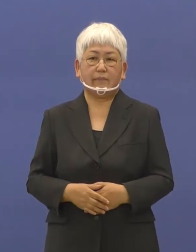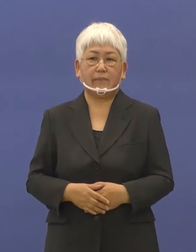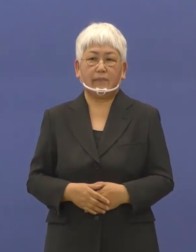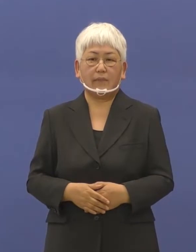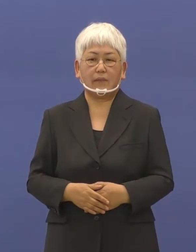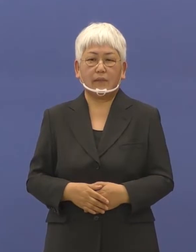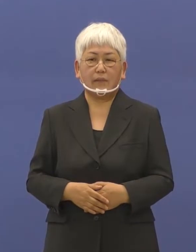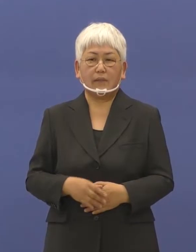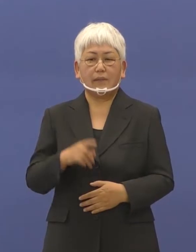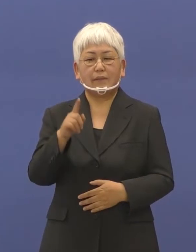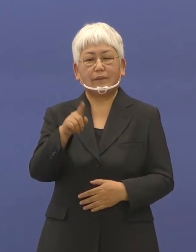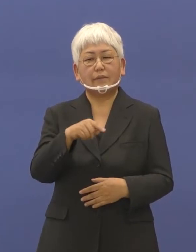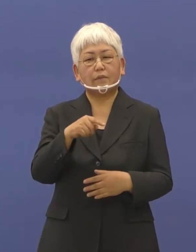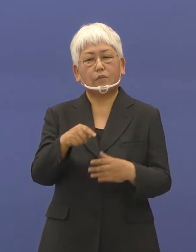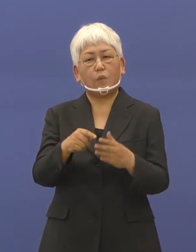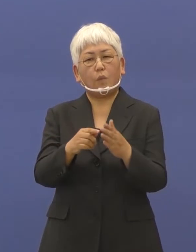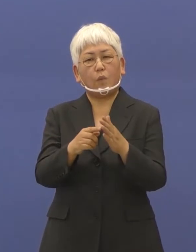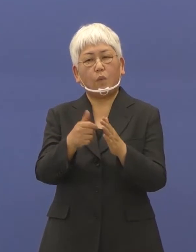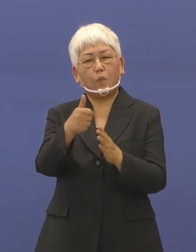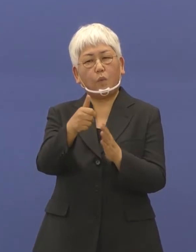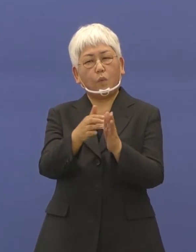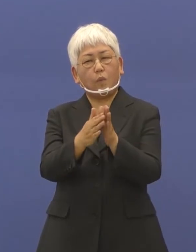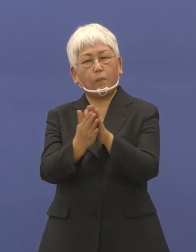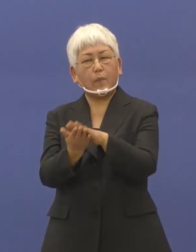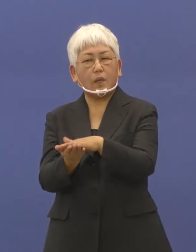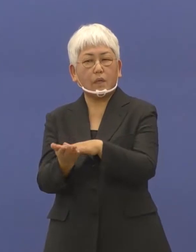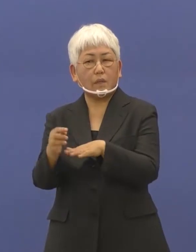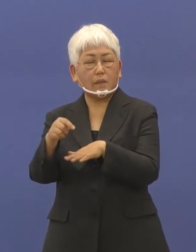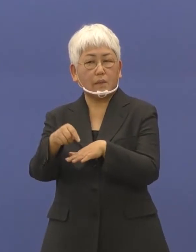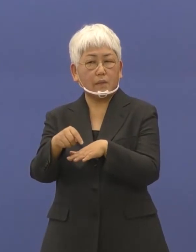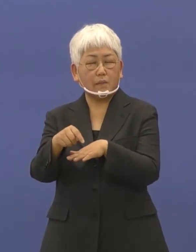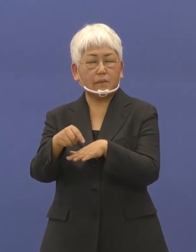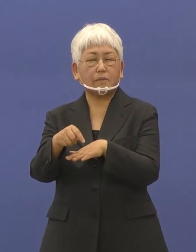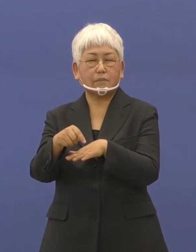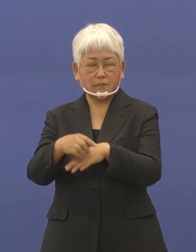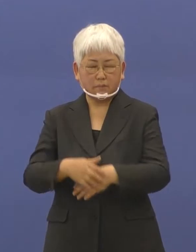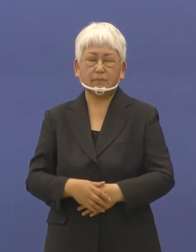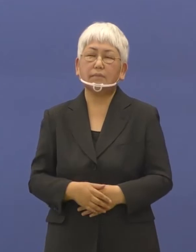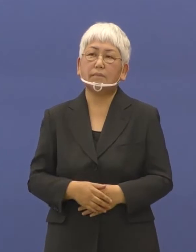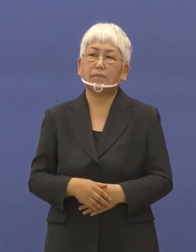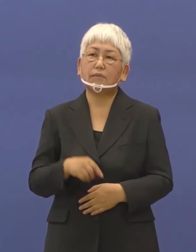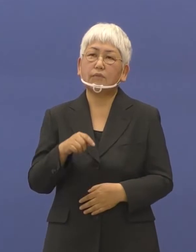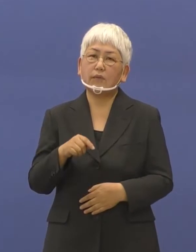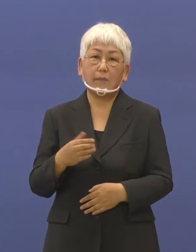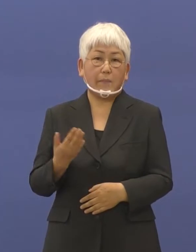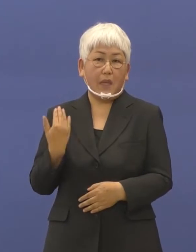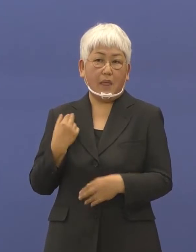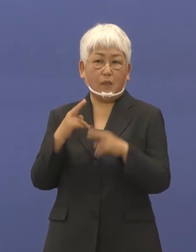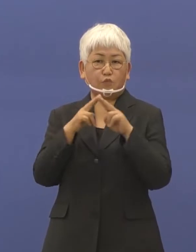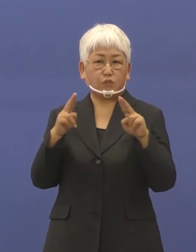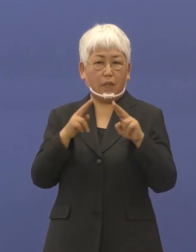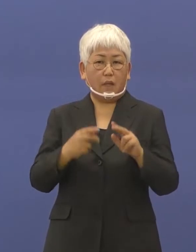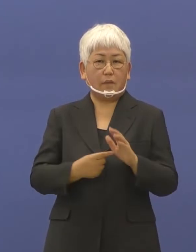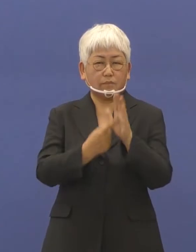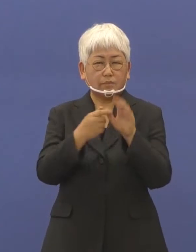かなり難しいことでありまして、千の風に乗ってっていう歌が